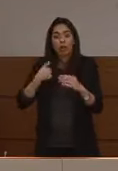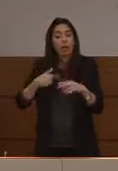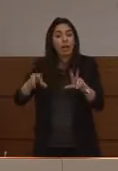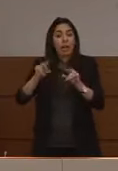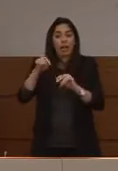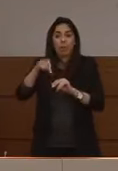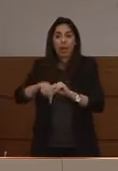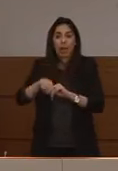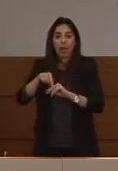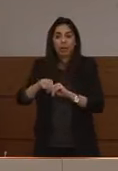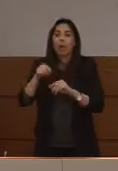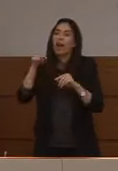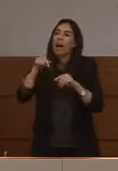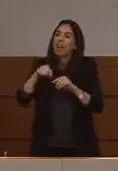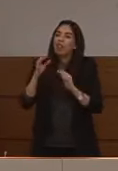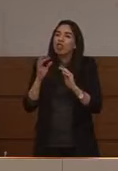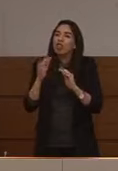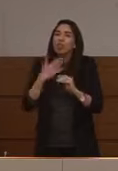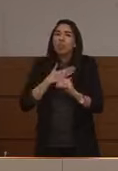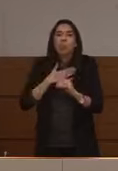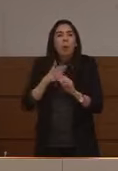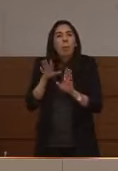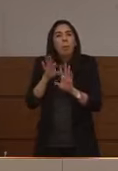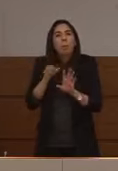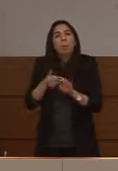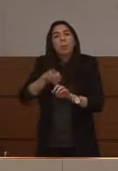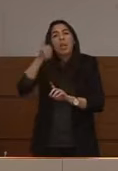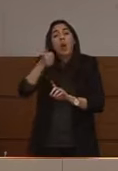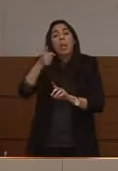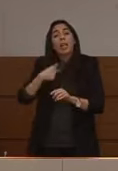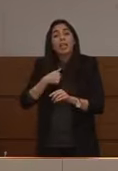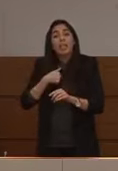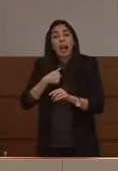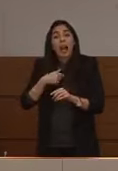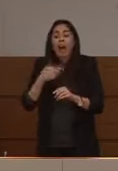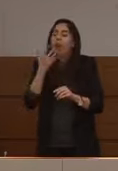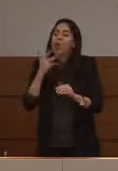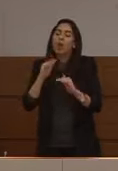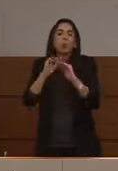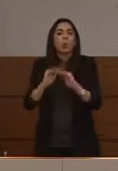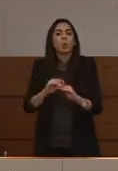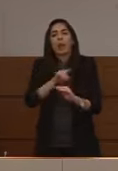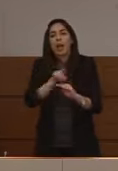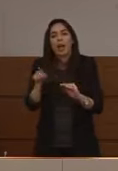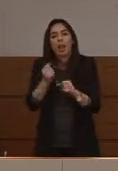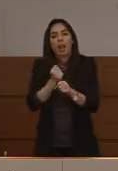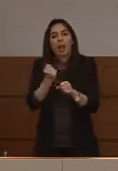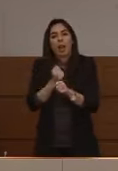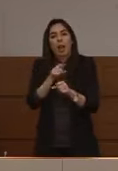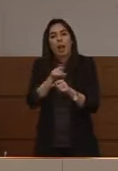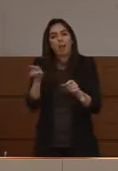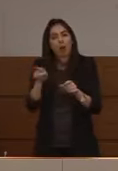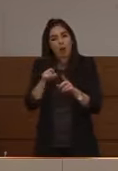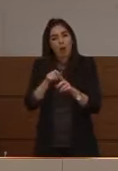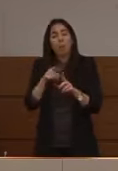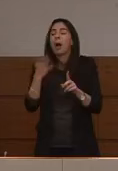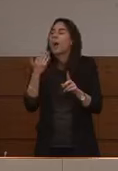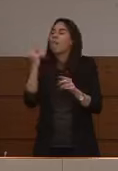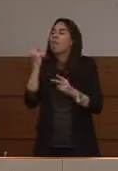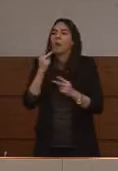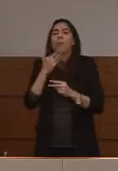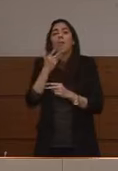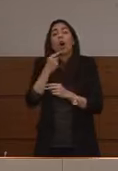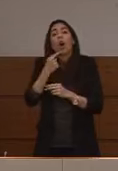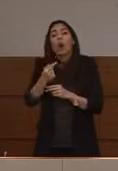delle nostre priorità ma davvero un grazie infinito a nome del popolo italiano a